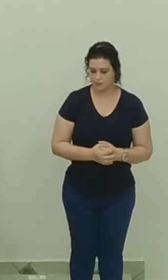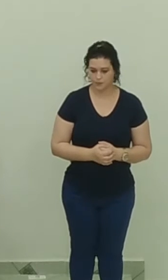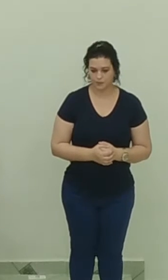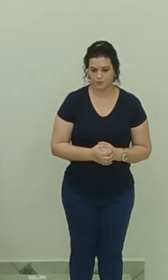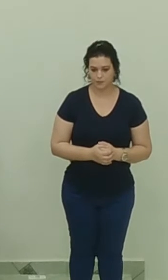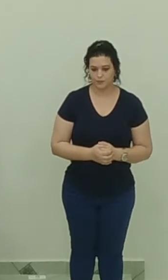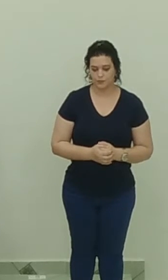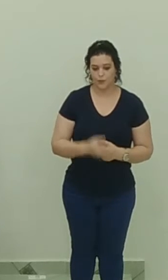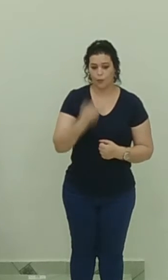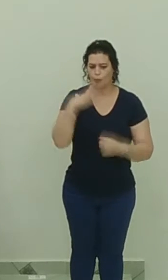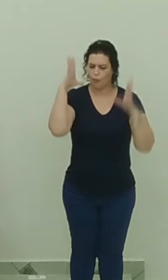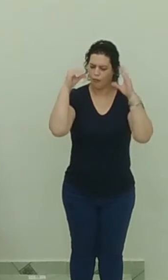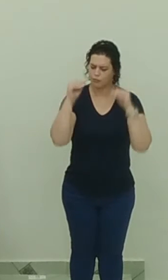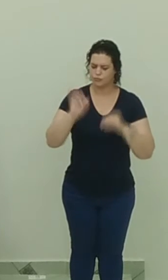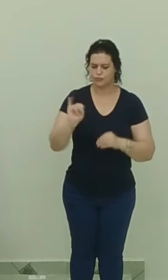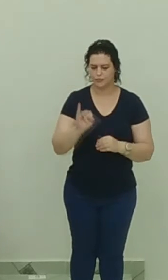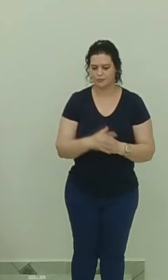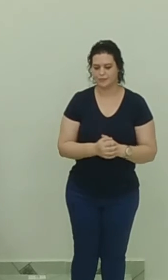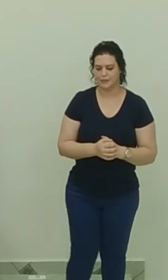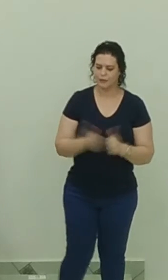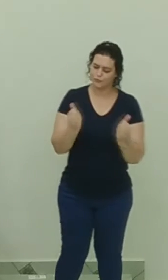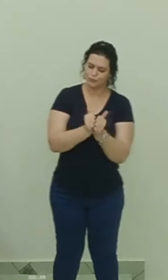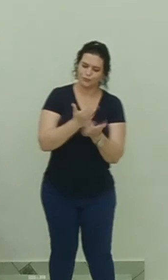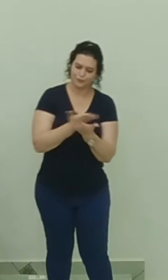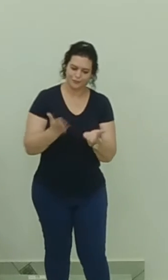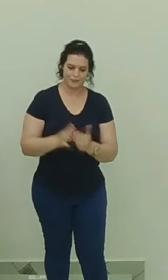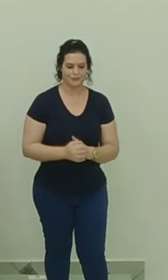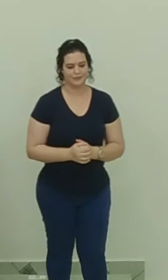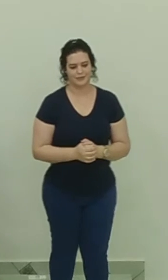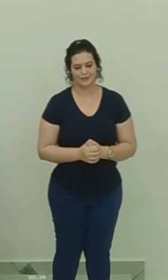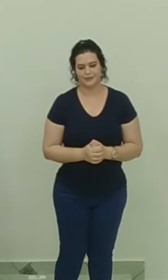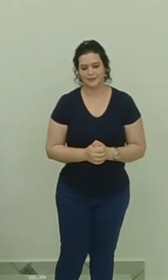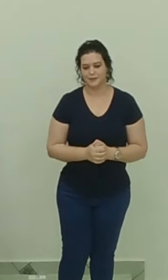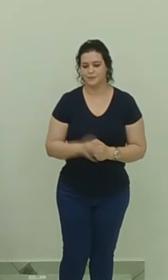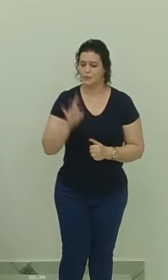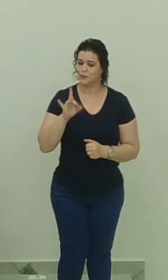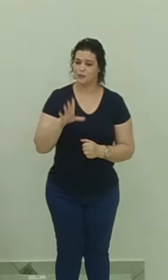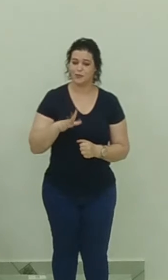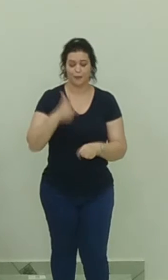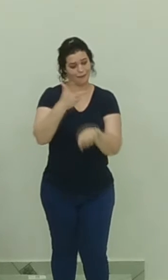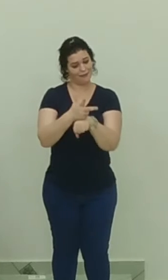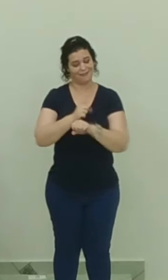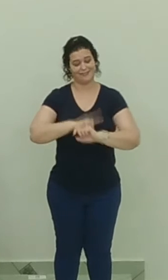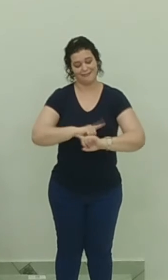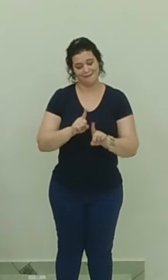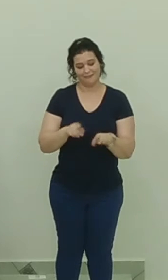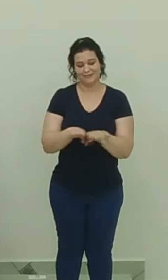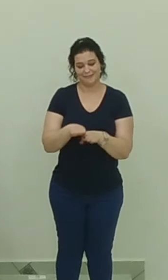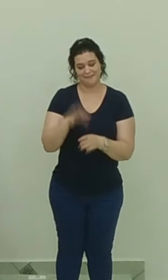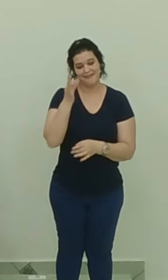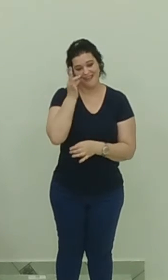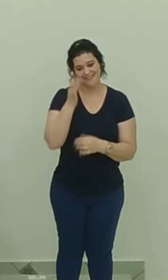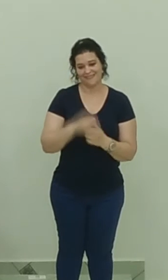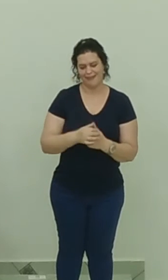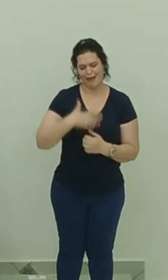Meus irmãos e irmãs, mais uma vez com vocês, não pela gravação, mas ao vivo. É um prazer